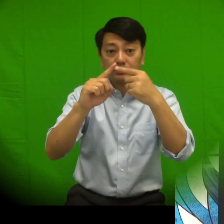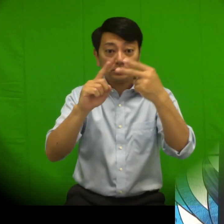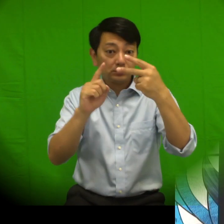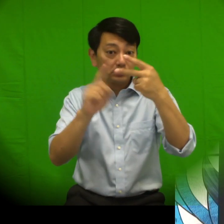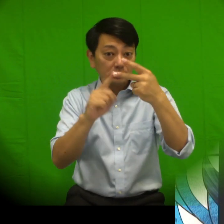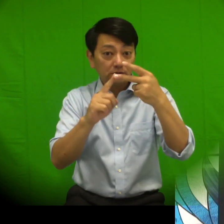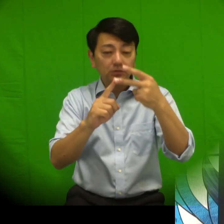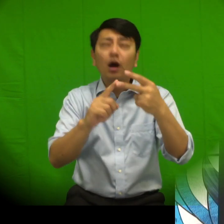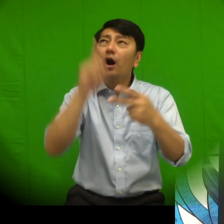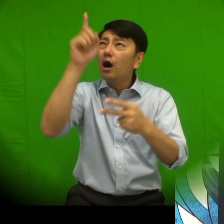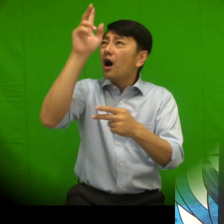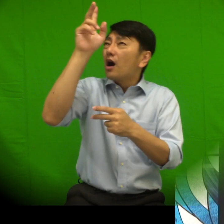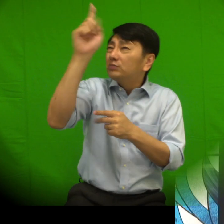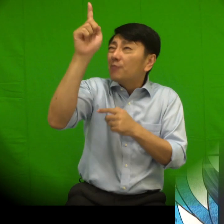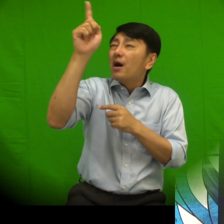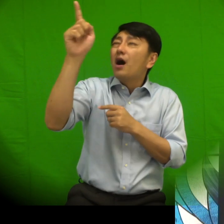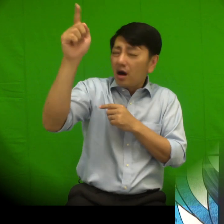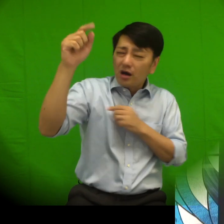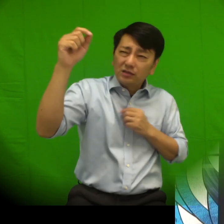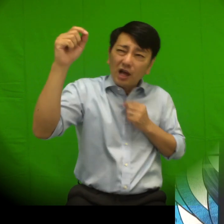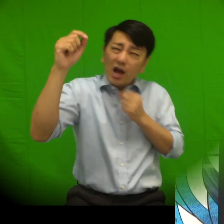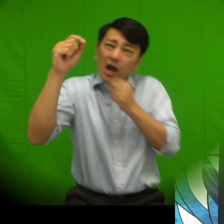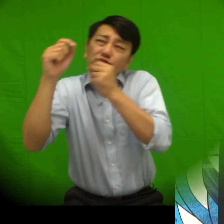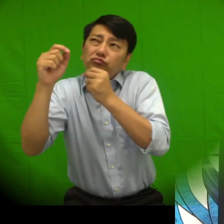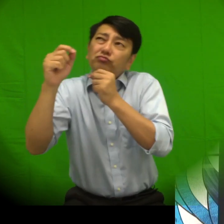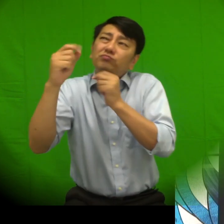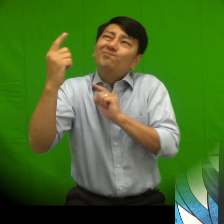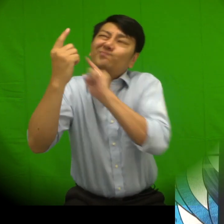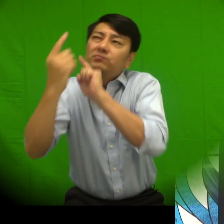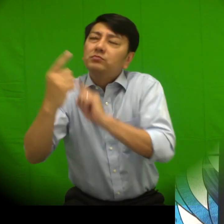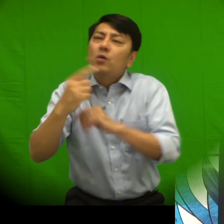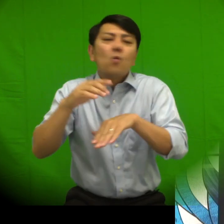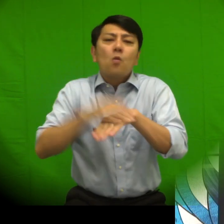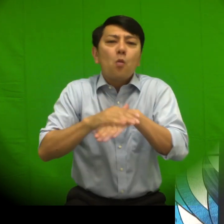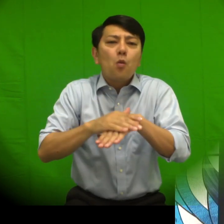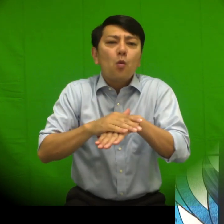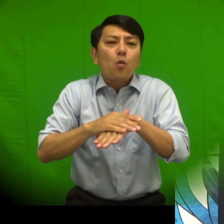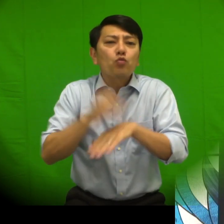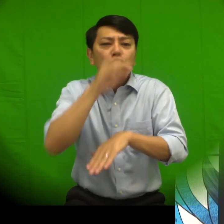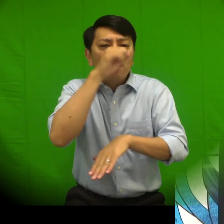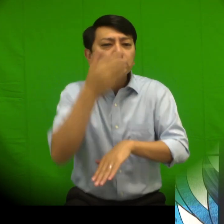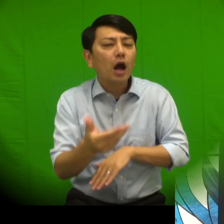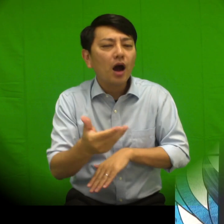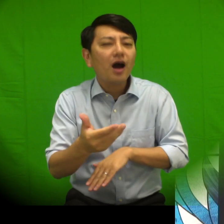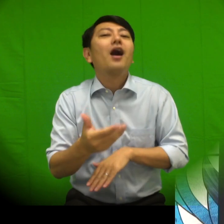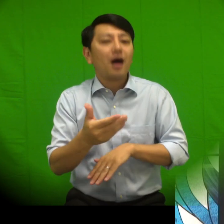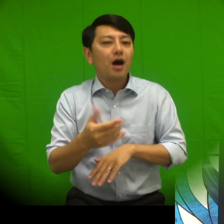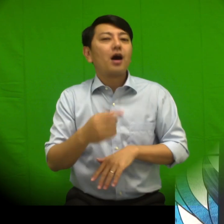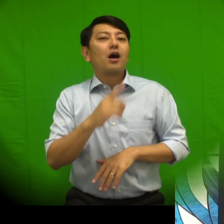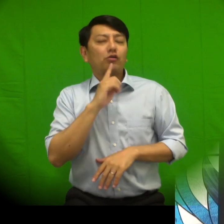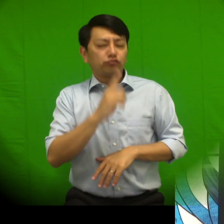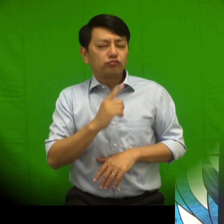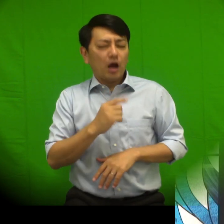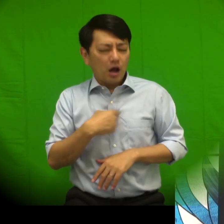神に近づくためにはどうしたらよいのかどうしたら神に近づけるかこの2つが